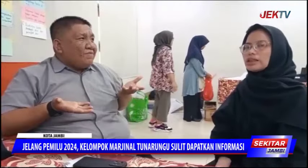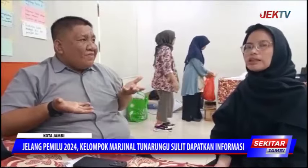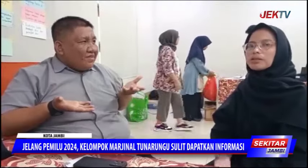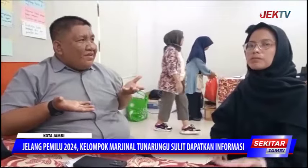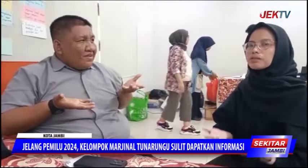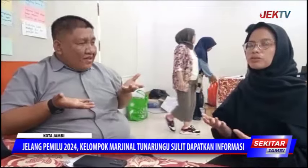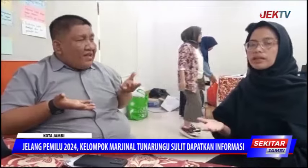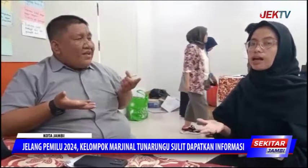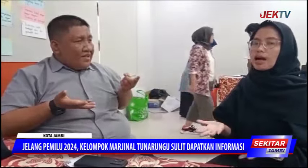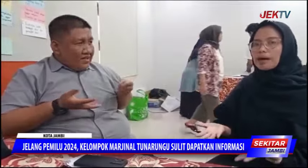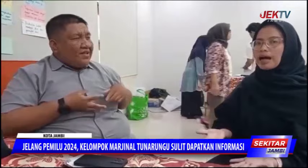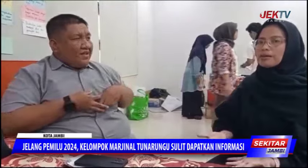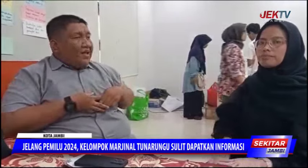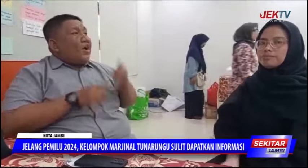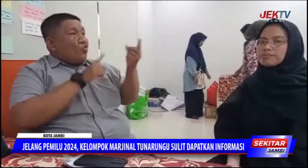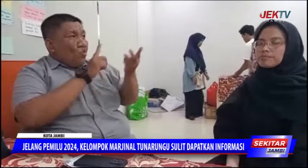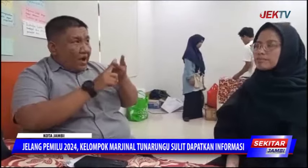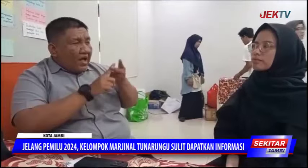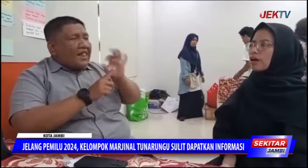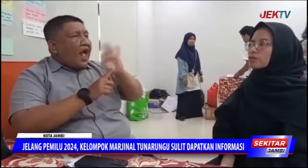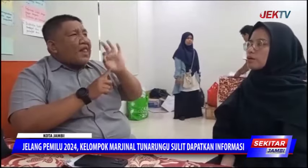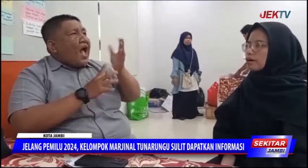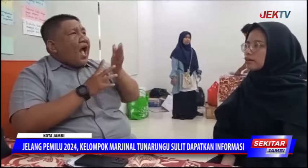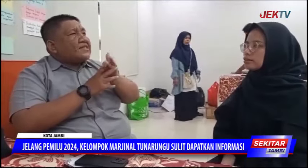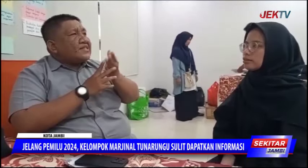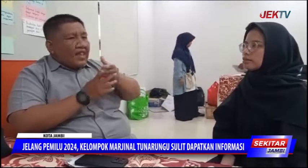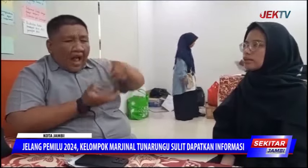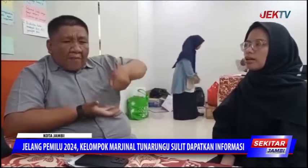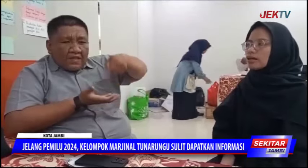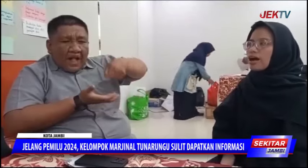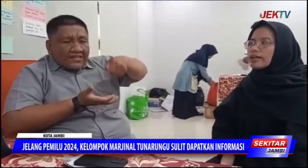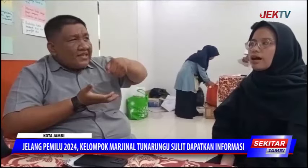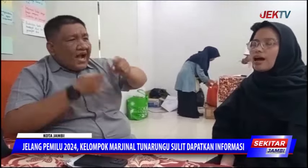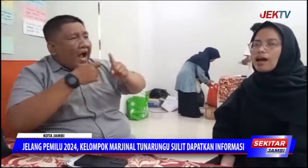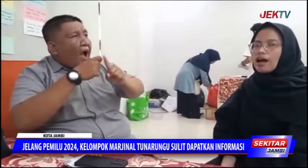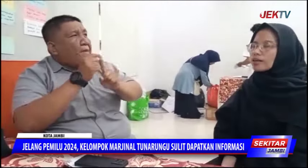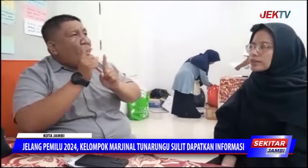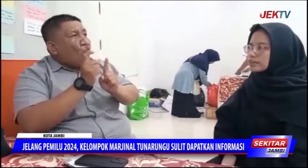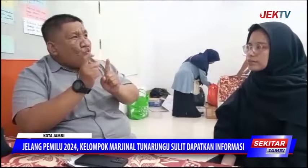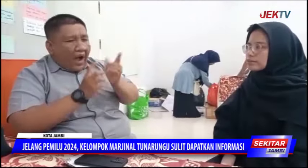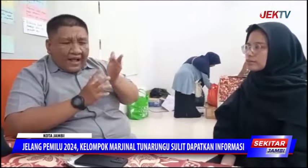Jadi teman-teman tuli ya nggak paham. Yang kedua, nggak ada akses.